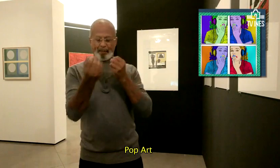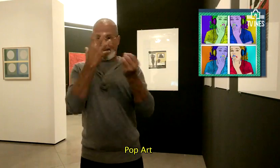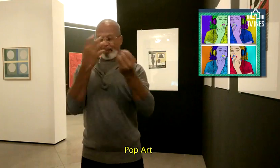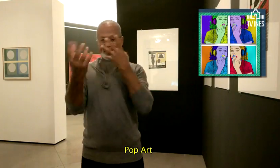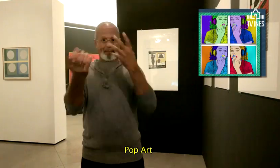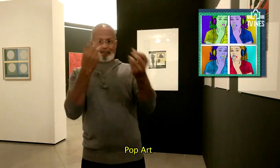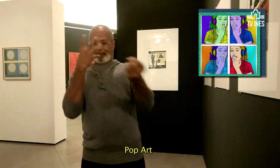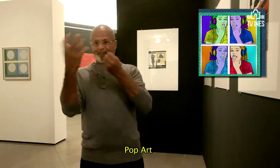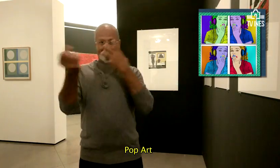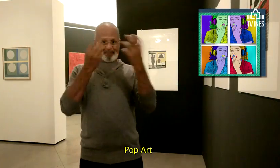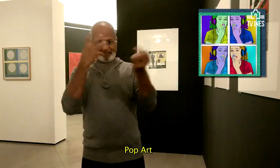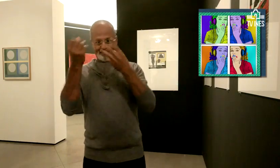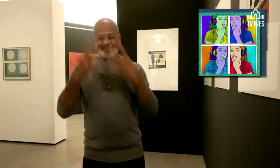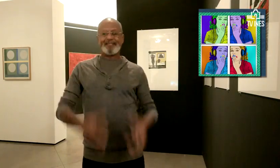Pop art.